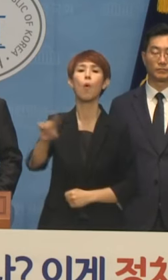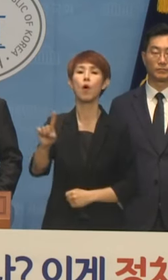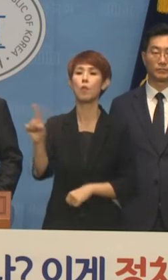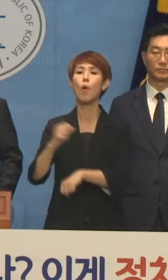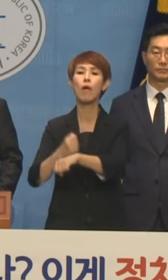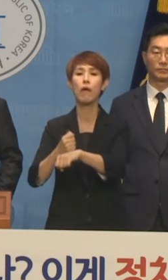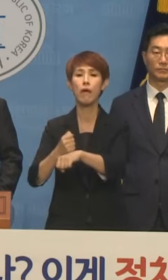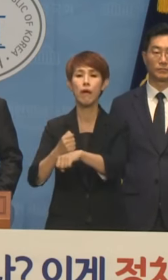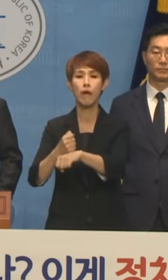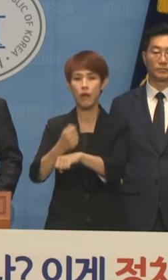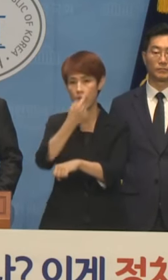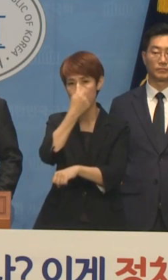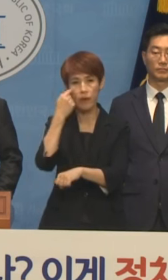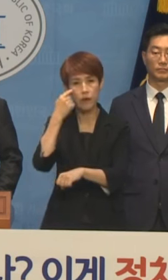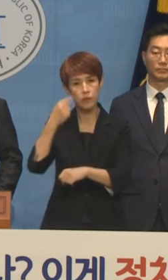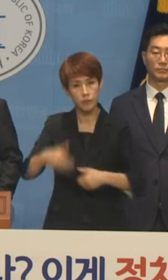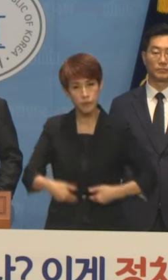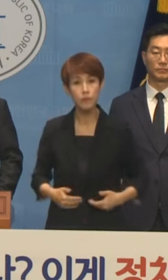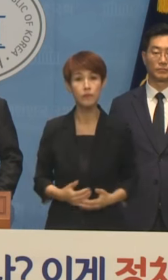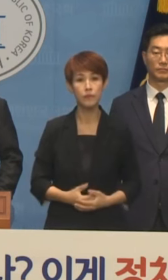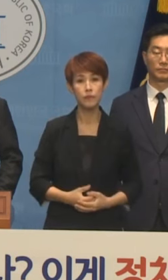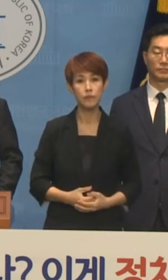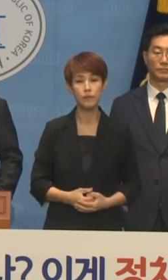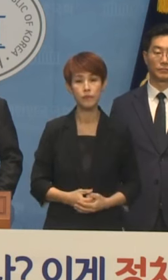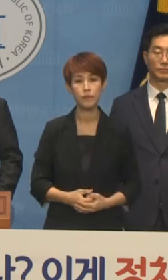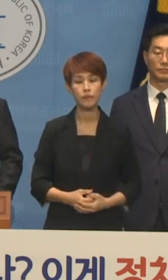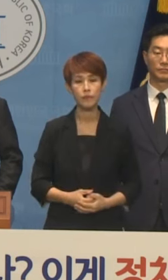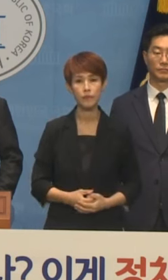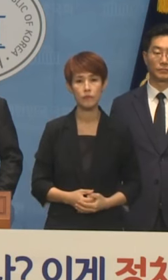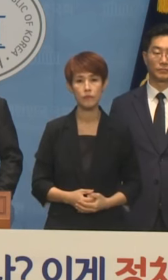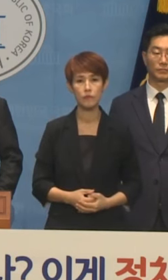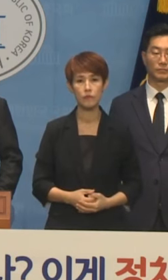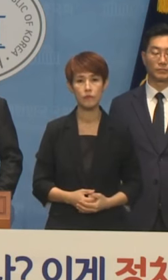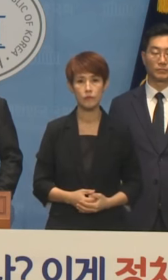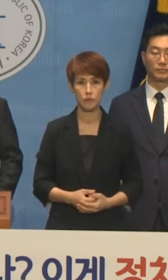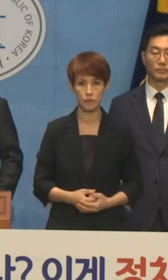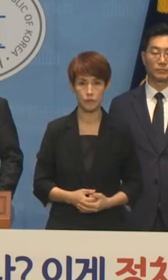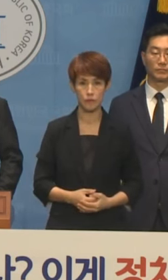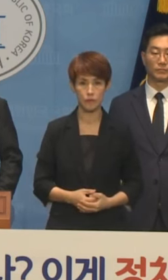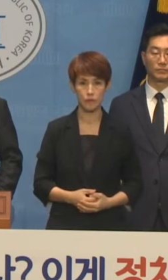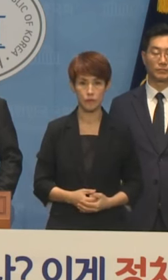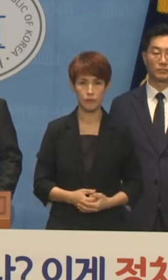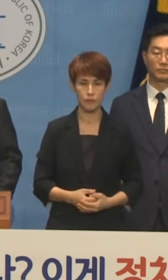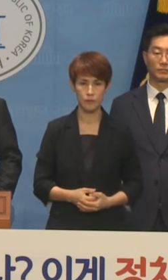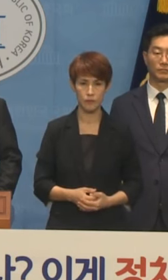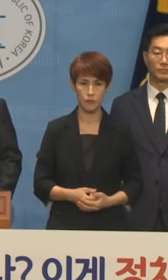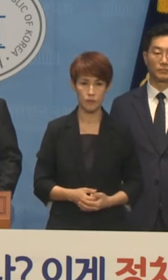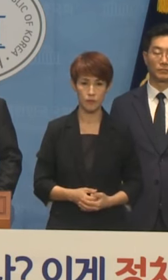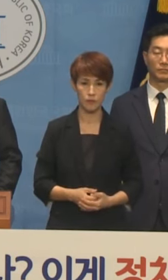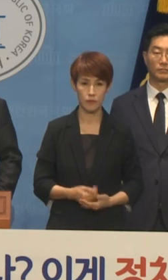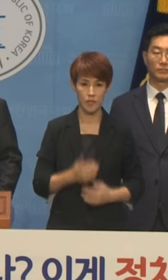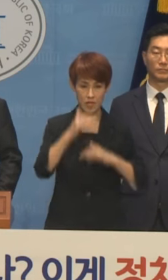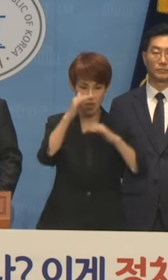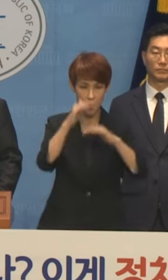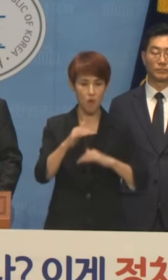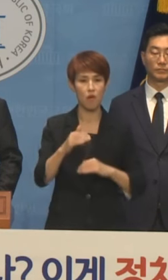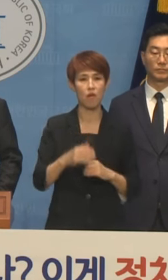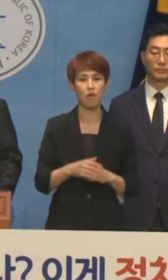했는지 입증을 해야 됩니다. 그리고 이 본 사건을 자꾸 청담동